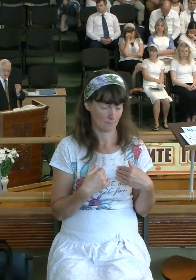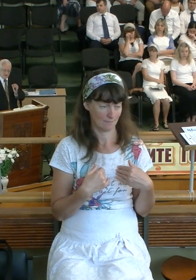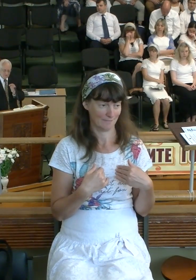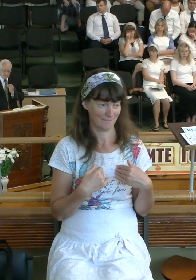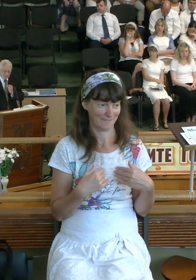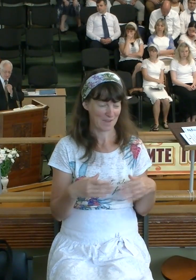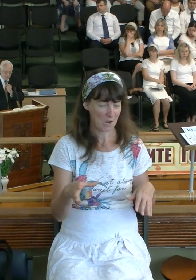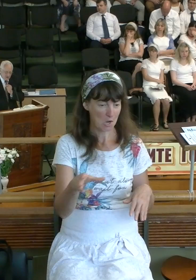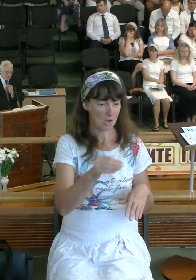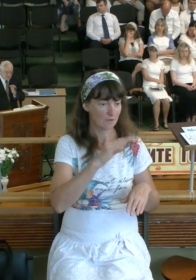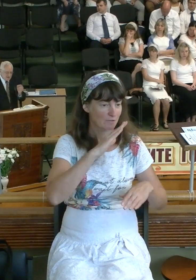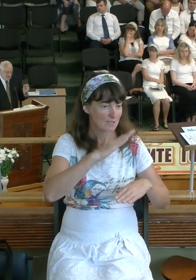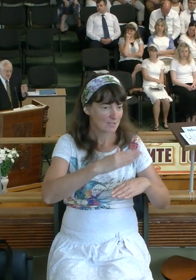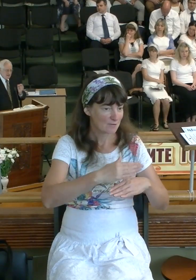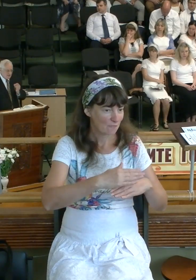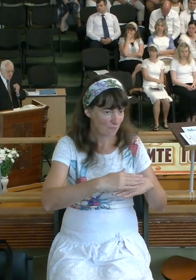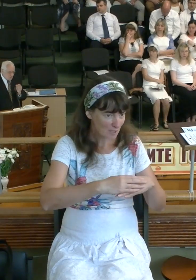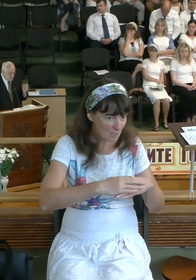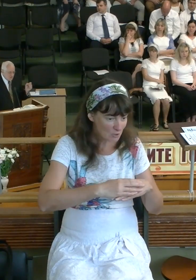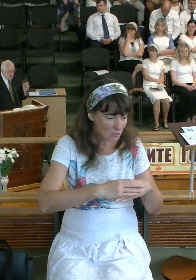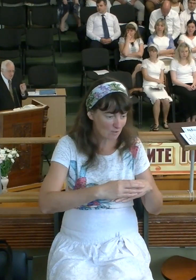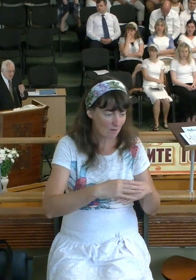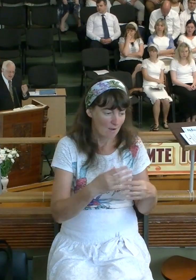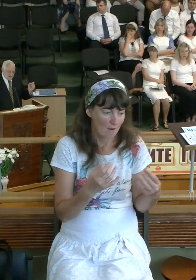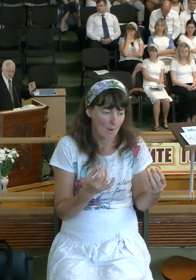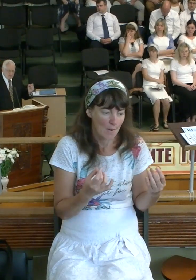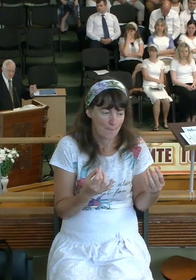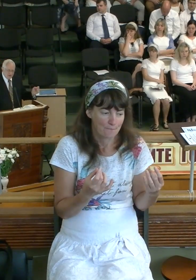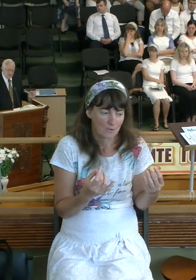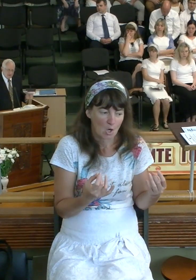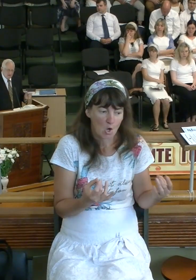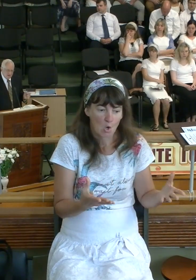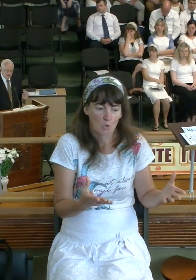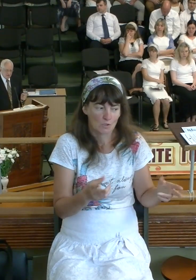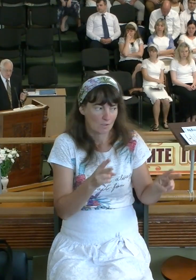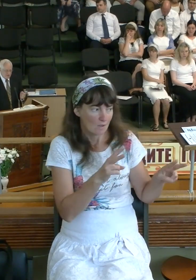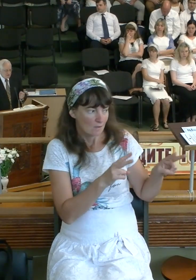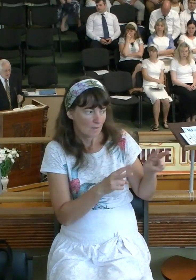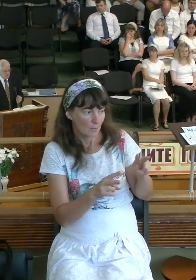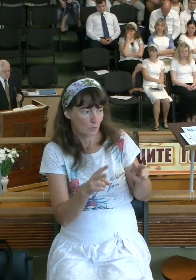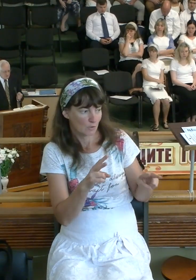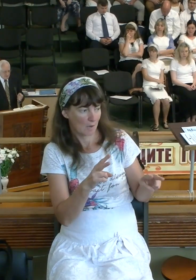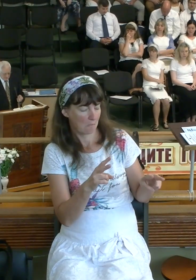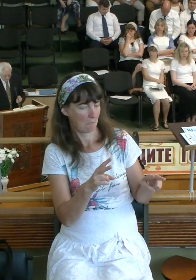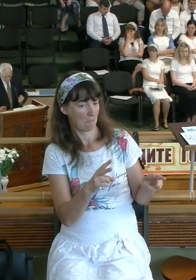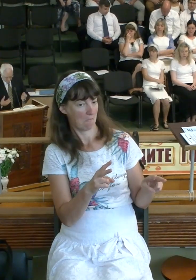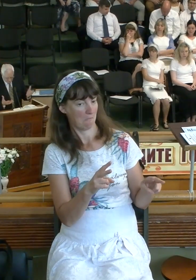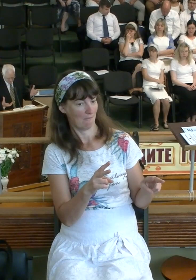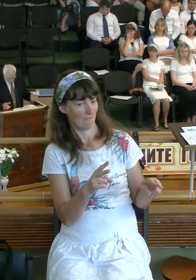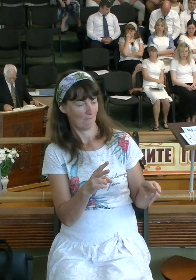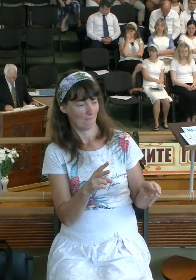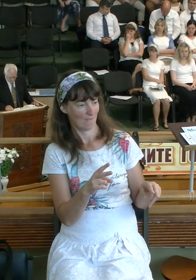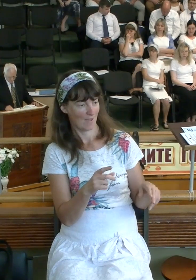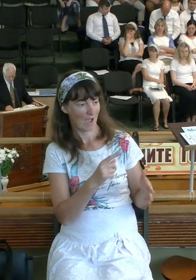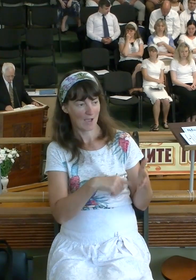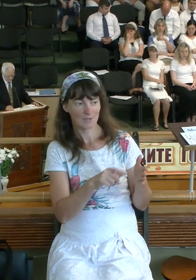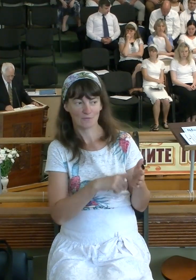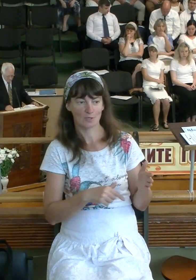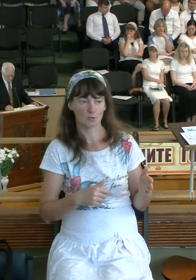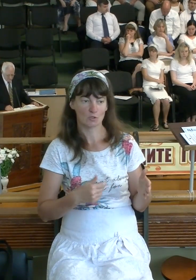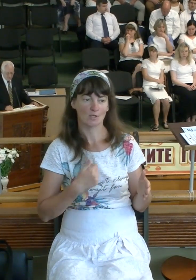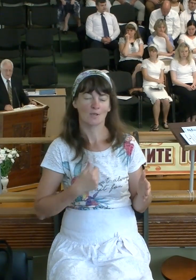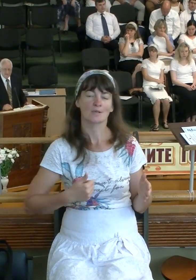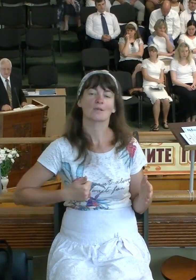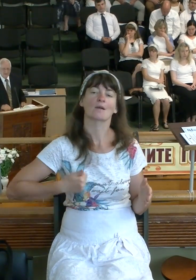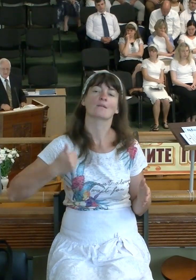вечер мы были поражены кротостью этих людей. Друзья, дорогие, может быть, пришел апостол